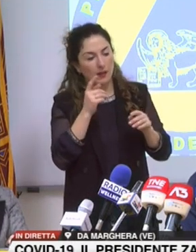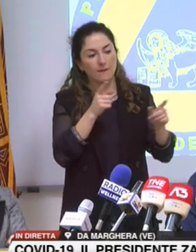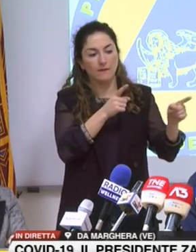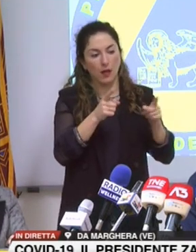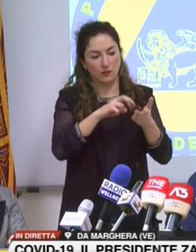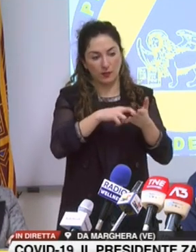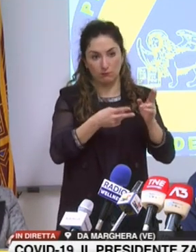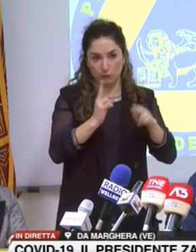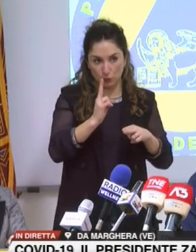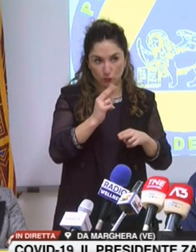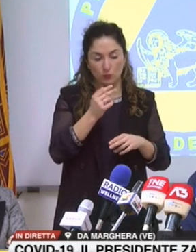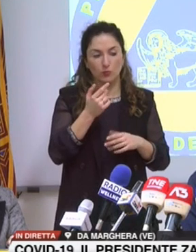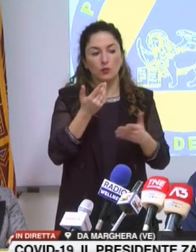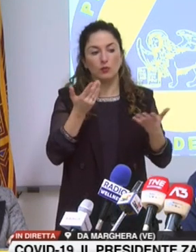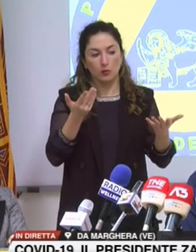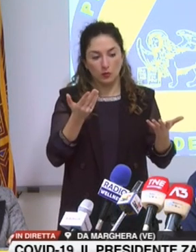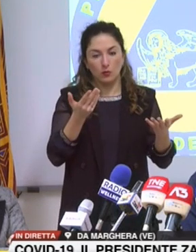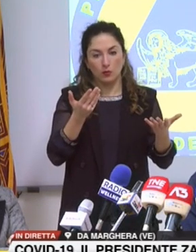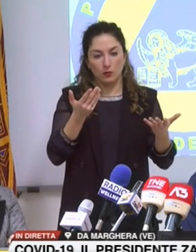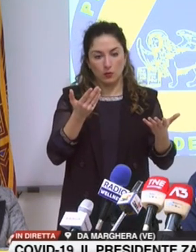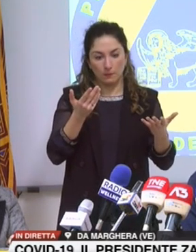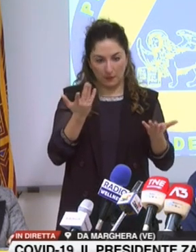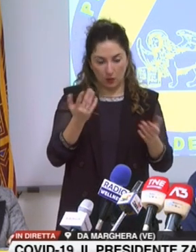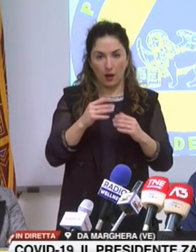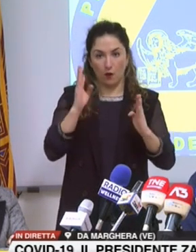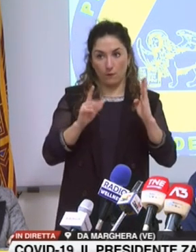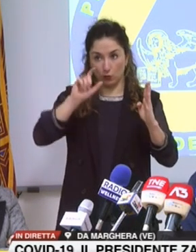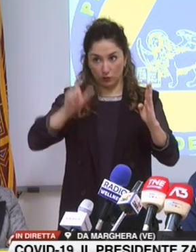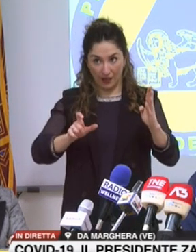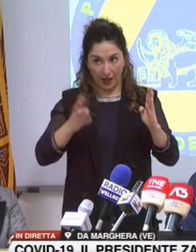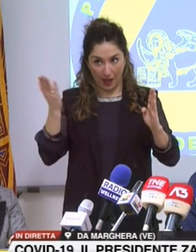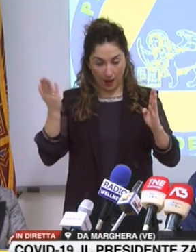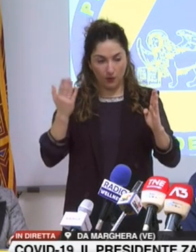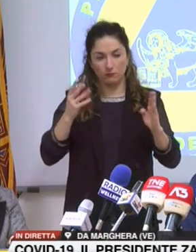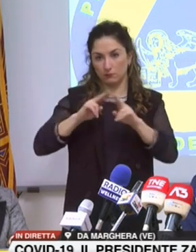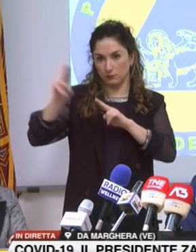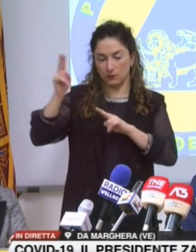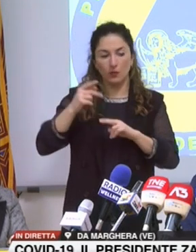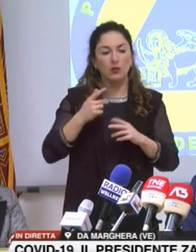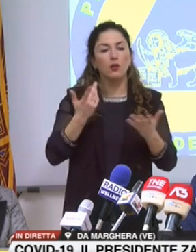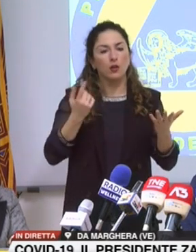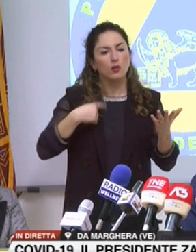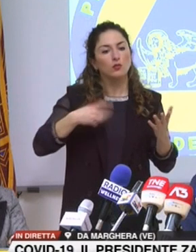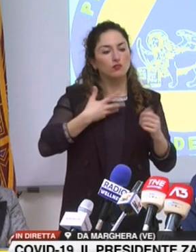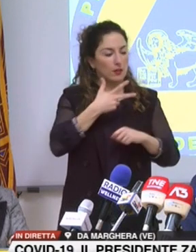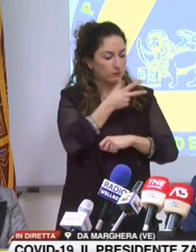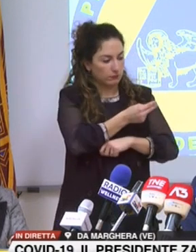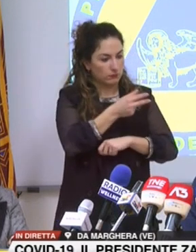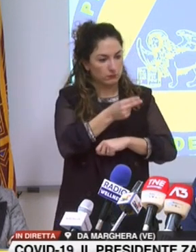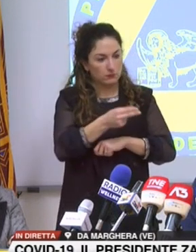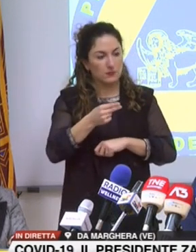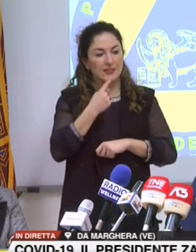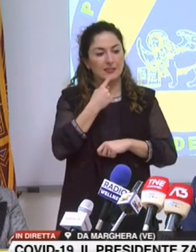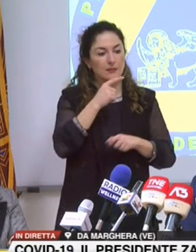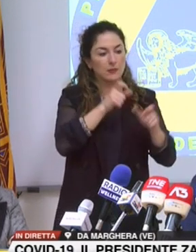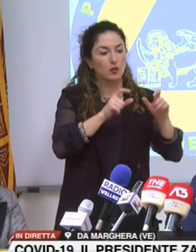fragili, le fasce di età più estreme, rispetto al dato italiano, noi abbiamo una quota rilevante di dosi somministrate a